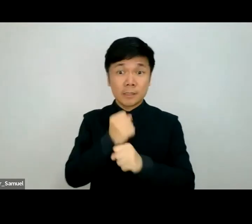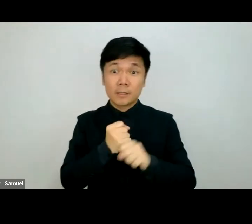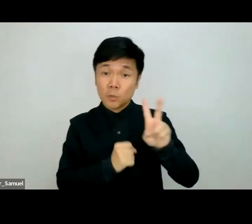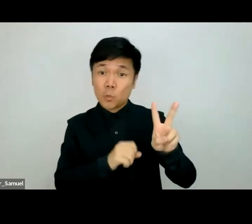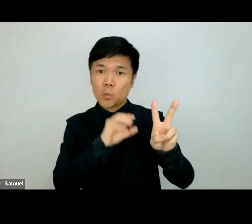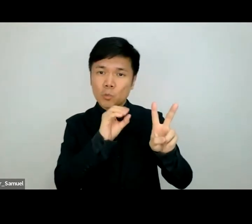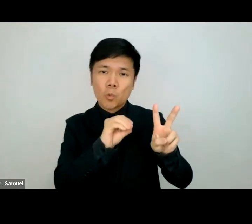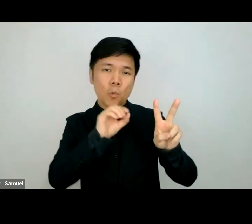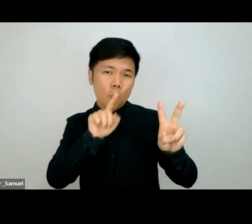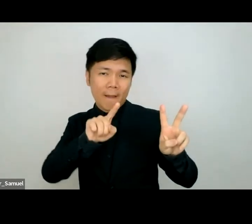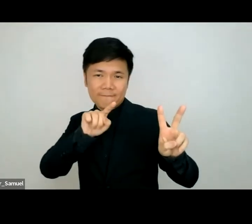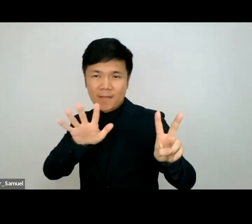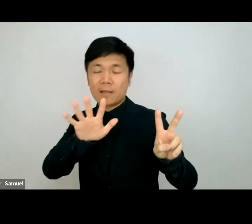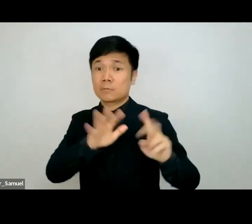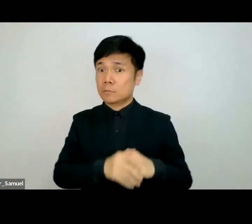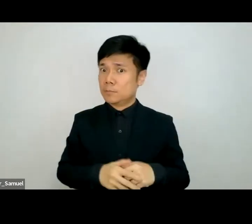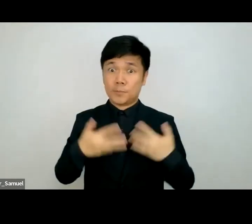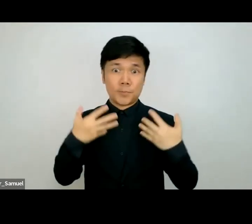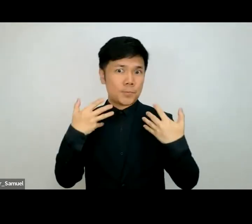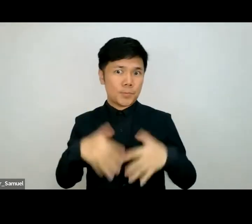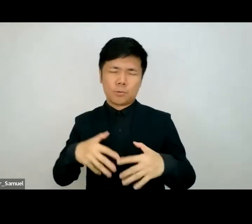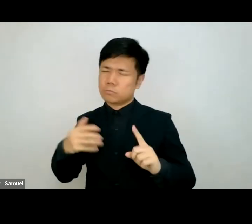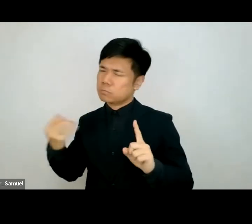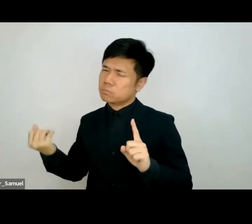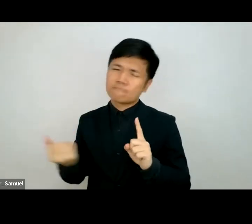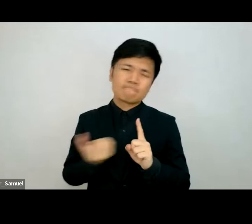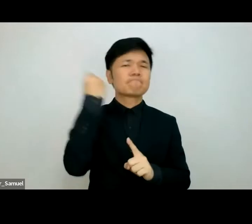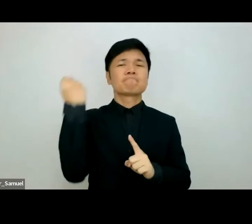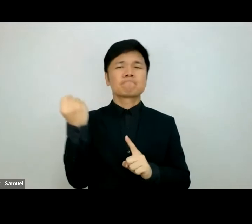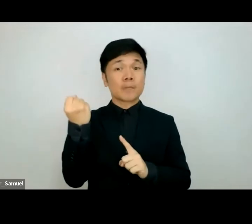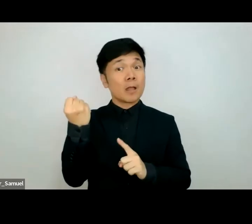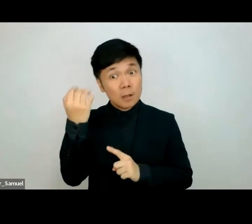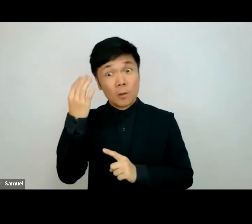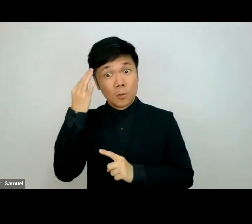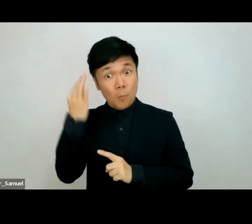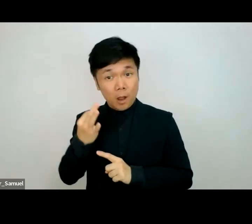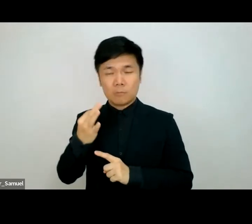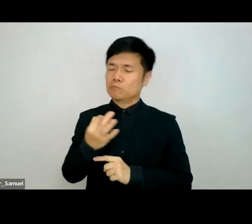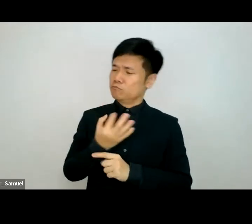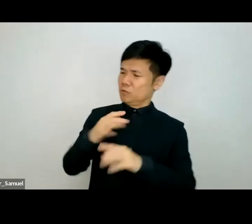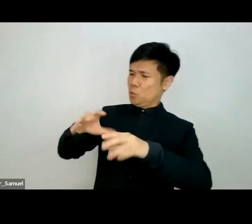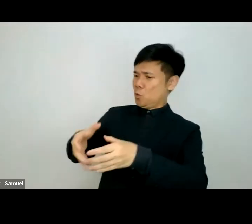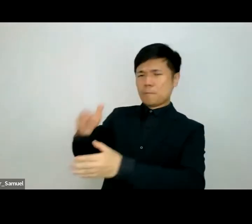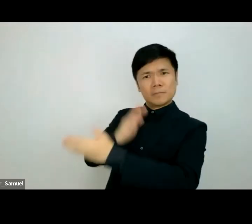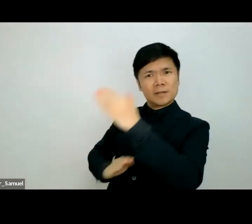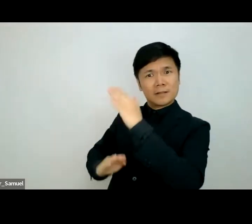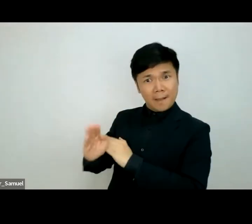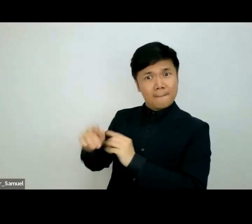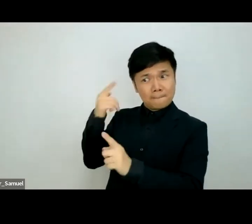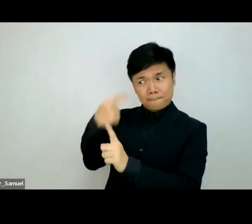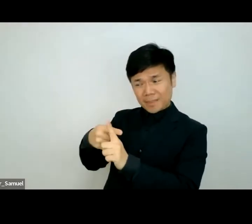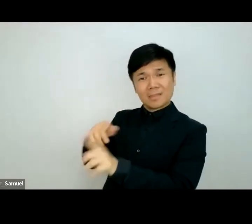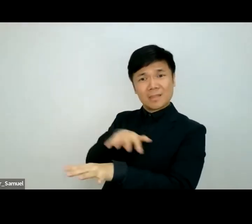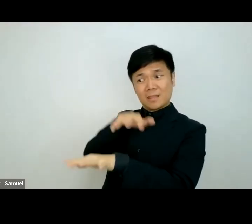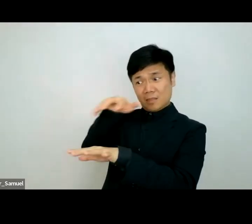des femmes et des personnes en situation de handicap. Nous avons pu documenter